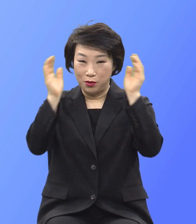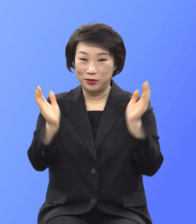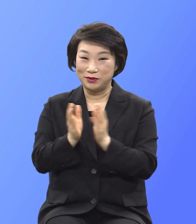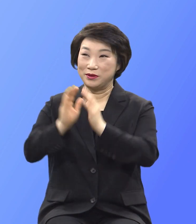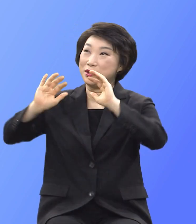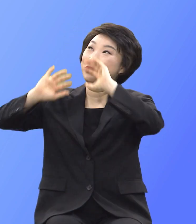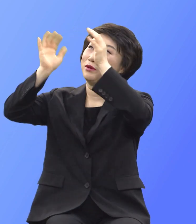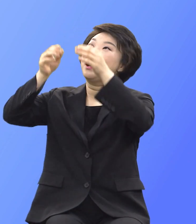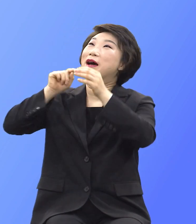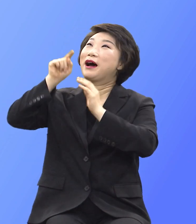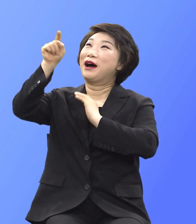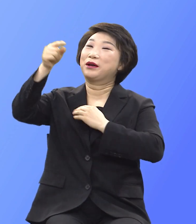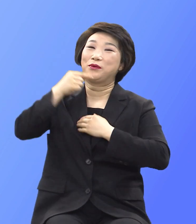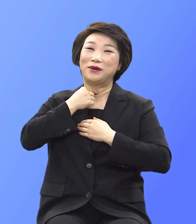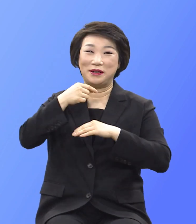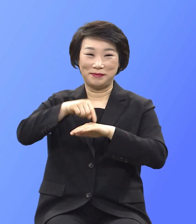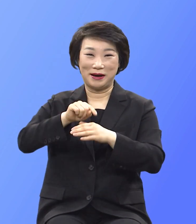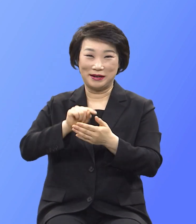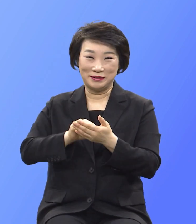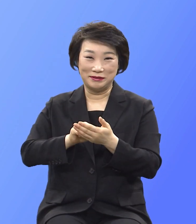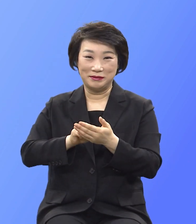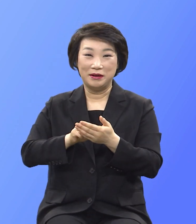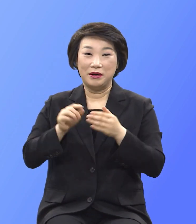참은 천국 가기를 바라는 마음으로